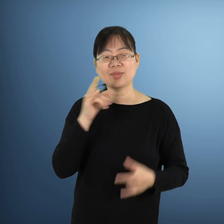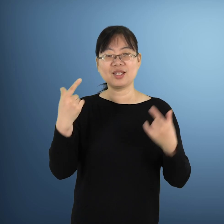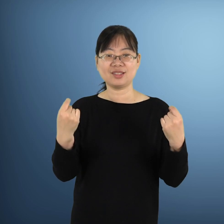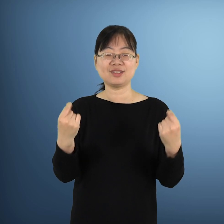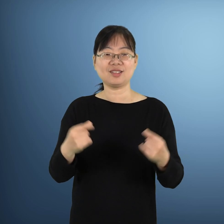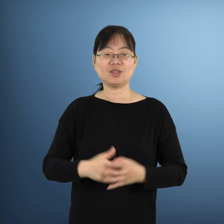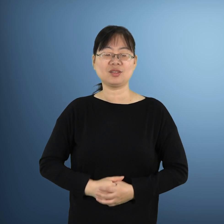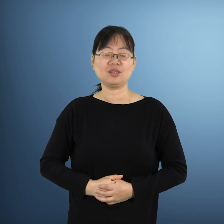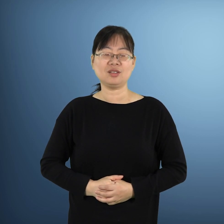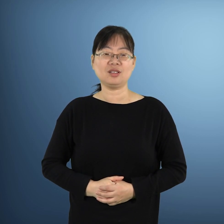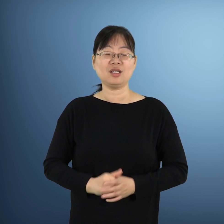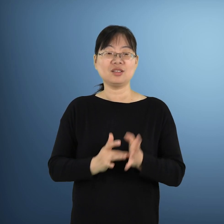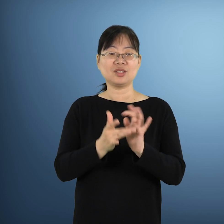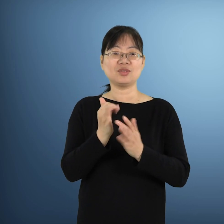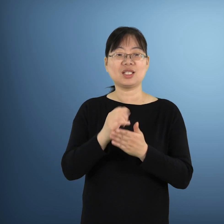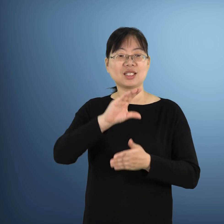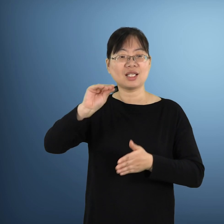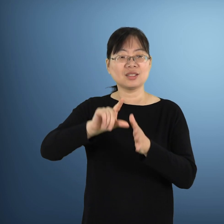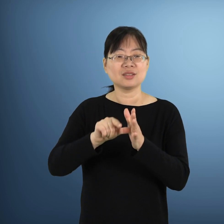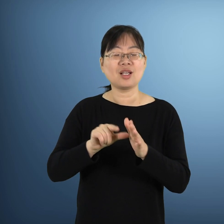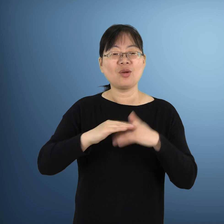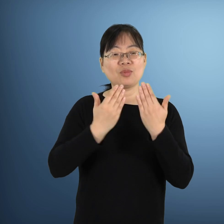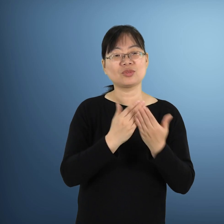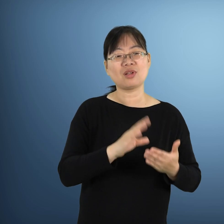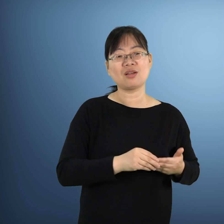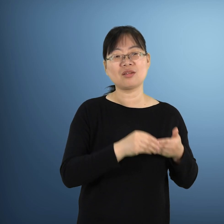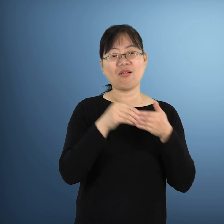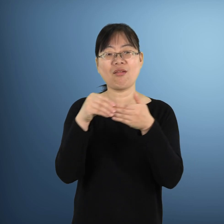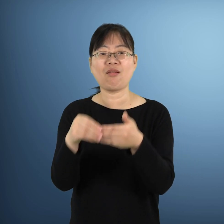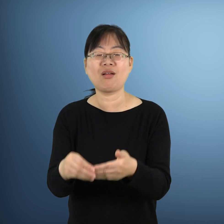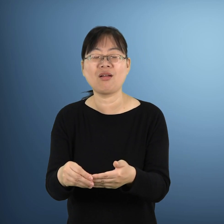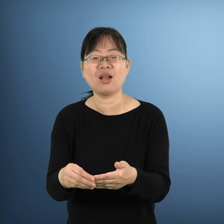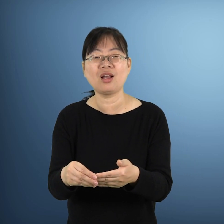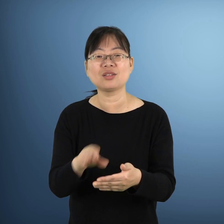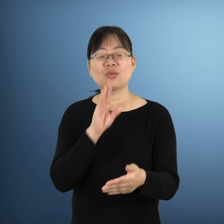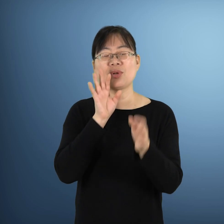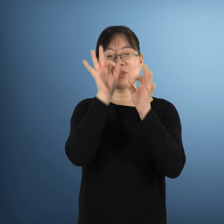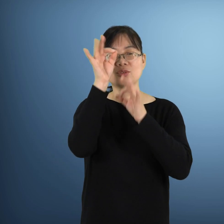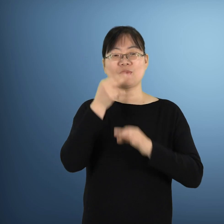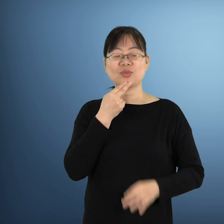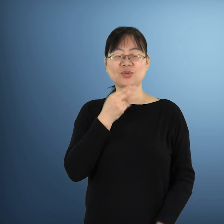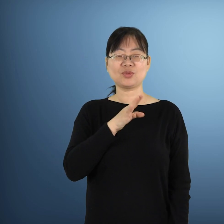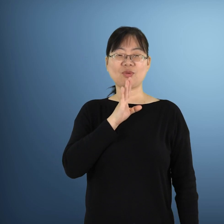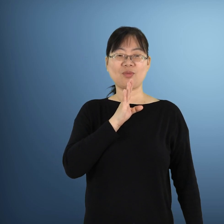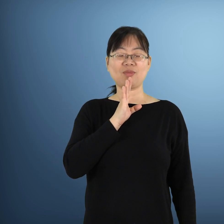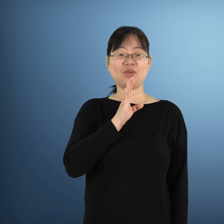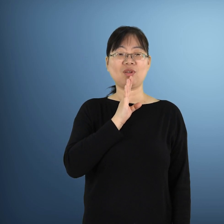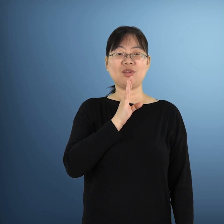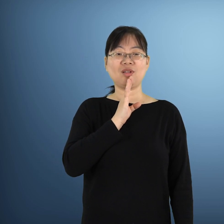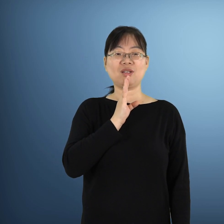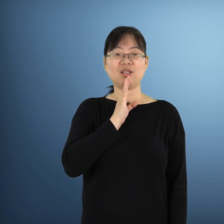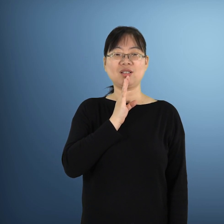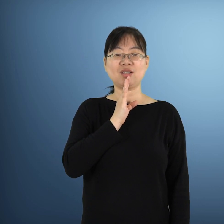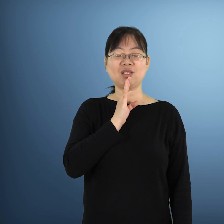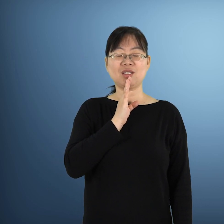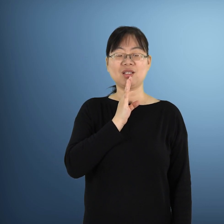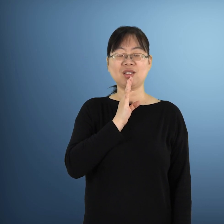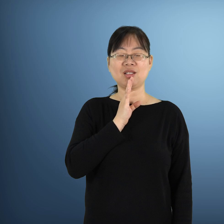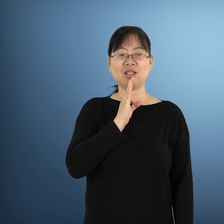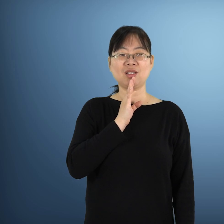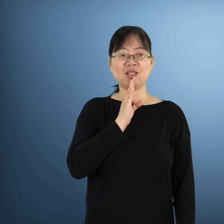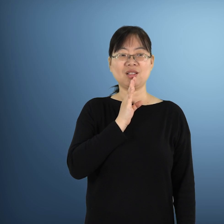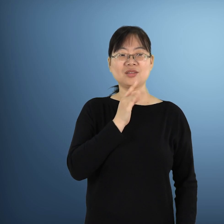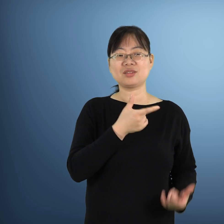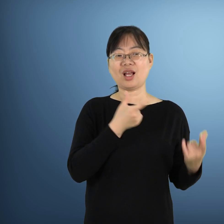그래요. 예수님 가실 때 그냥 몽땅 데려가시면 실수도 안 하고 참 험한 꼴 안 보고